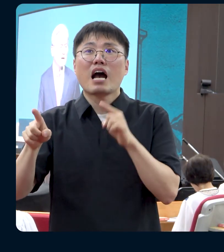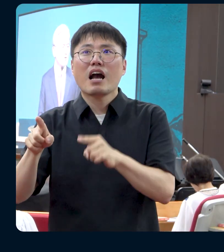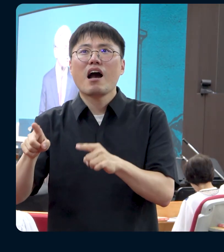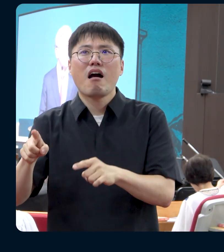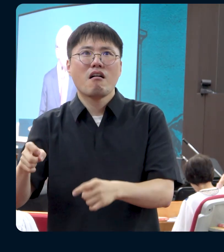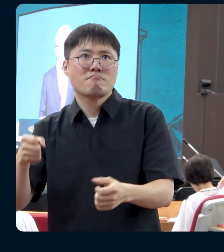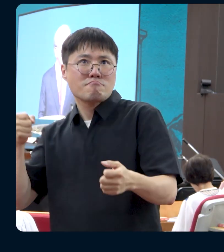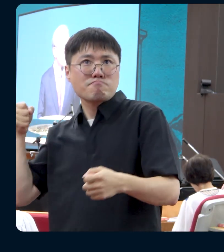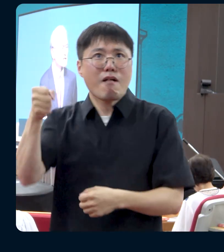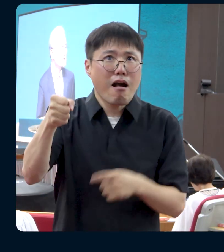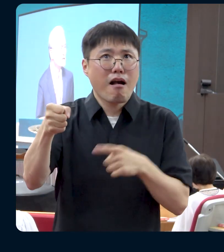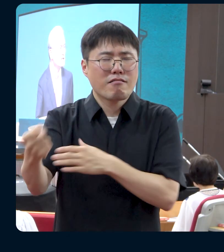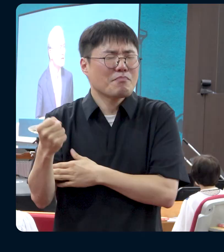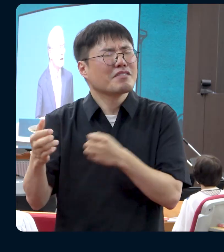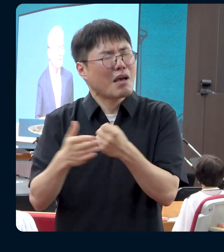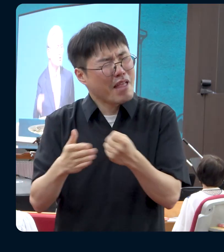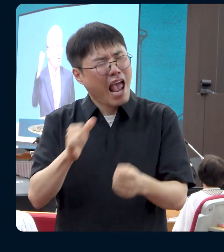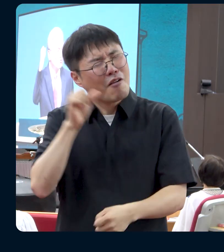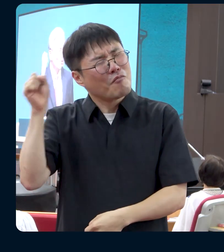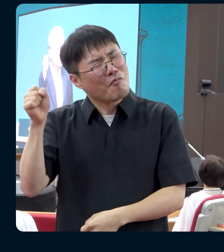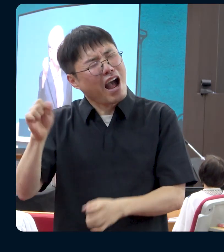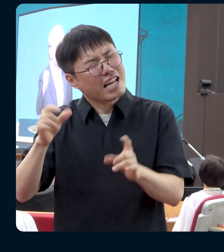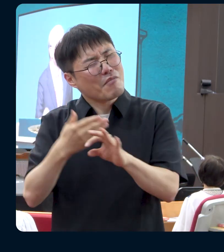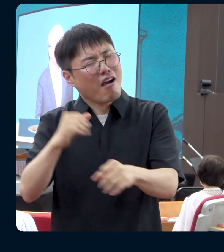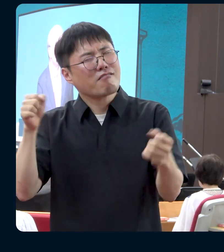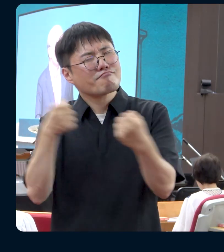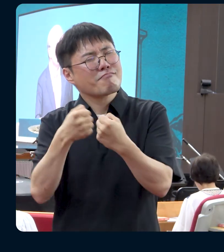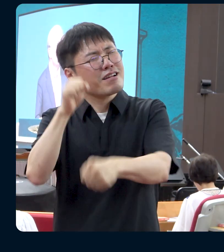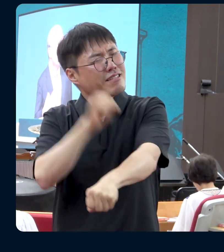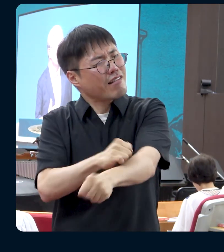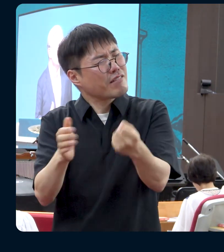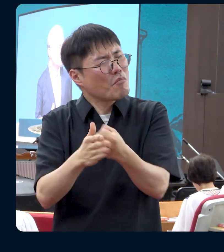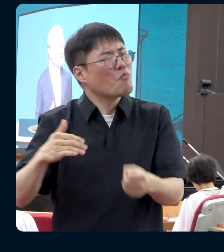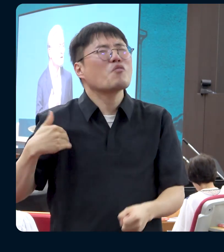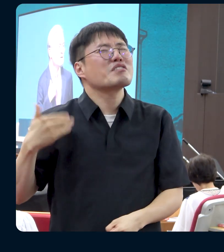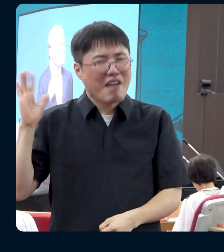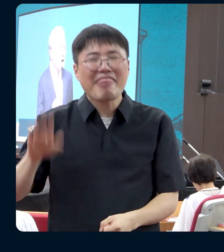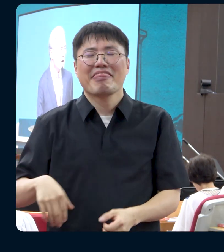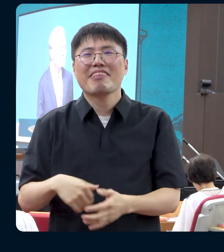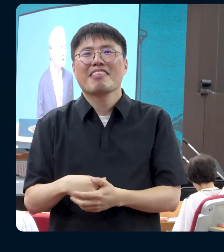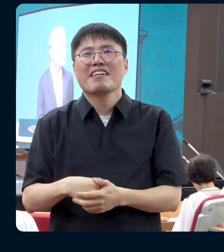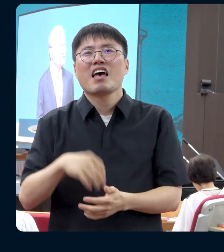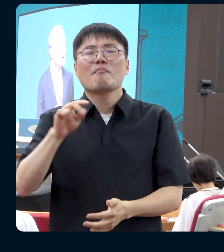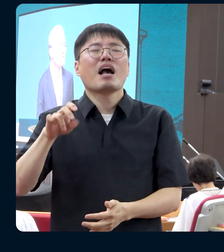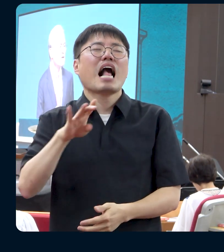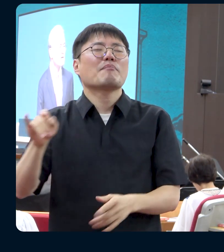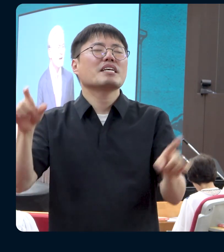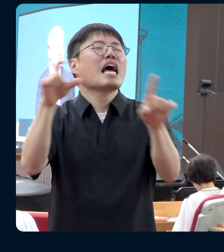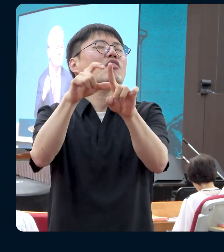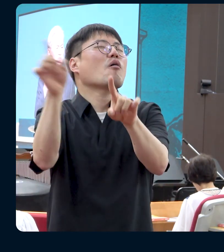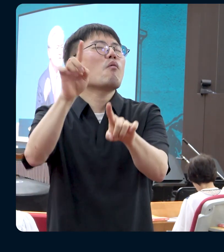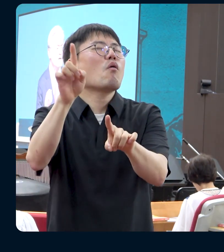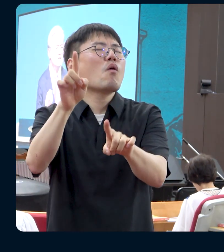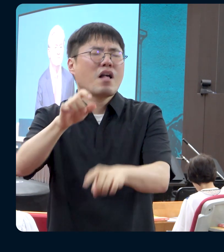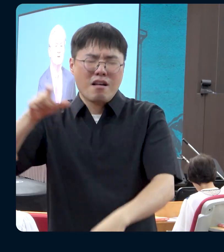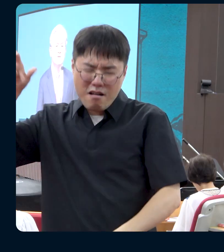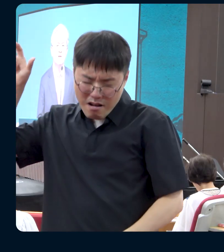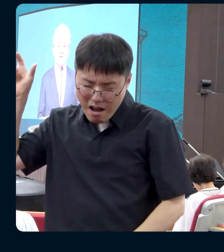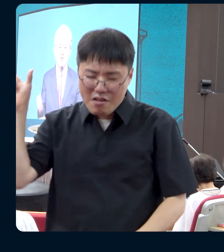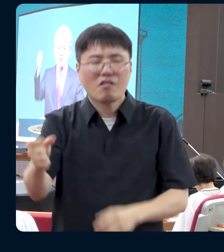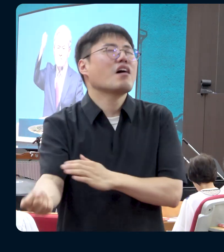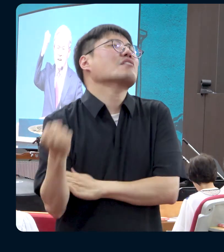모르겠어요. 유다가 뻔찌력이 세가지고 쇠망치인지 아니면 전투력이 뛰어나서 그런지 모르겠지만 여하튼 그들은 마카비 하는 순간